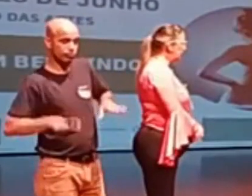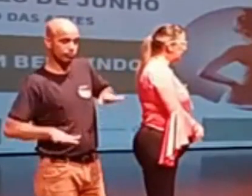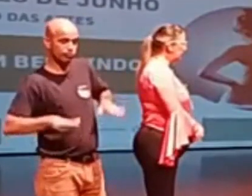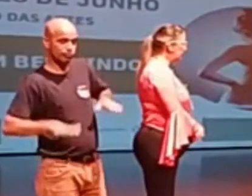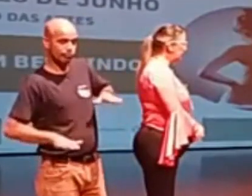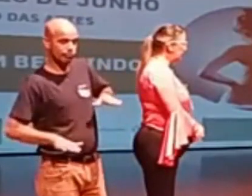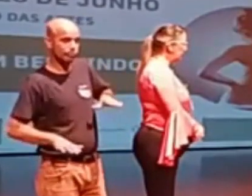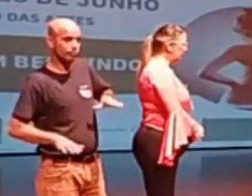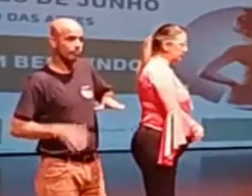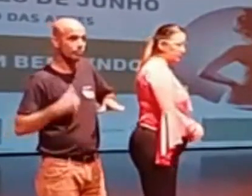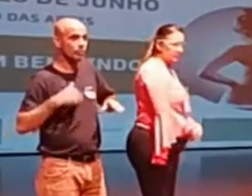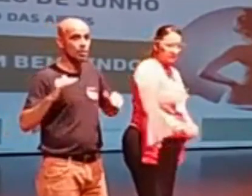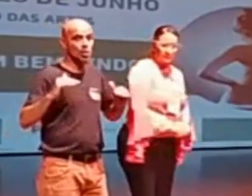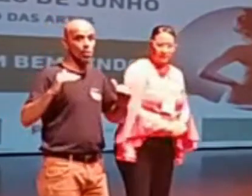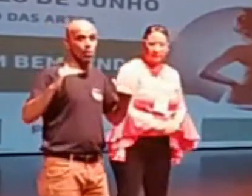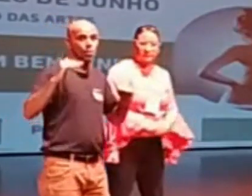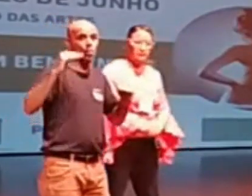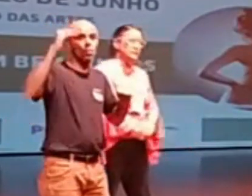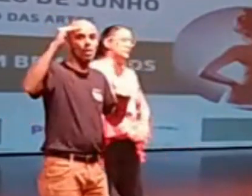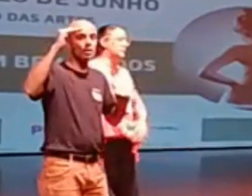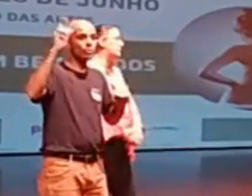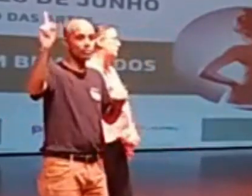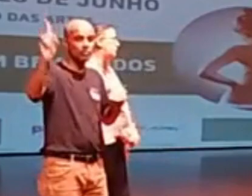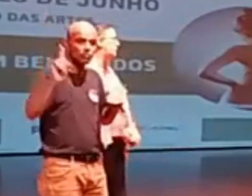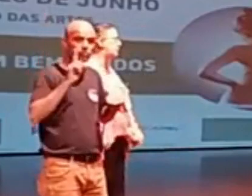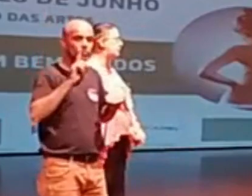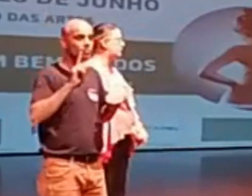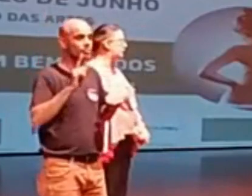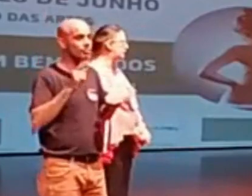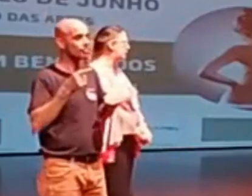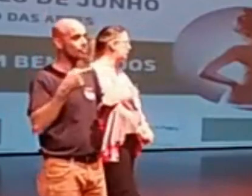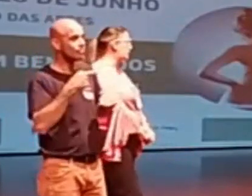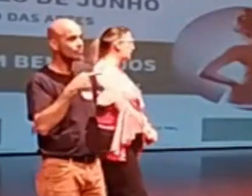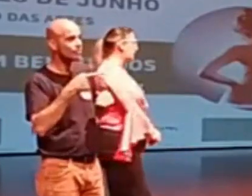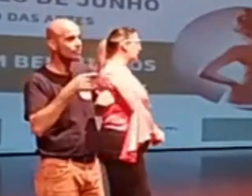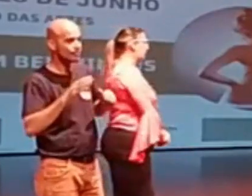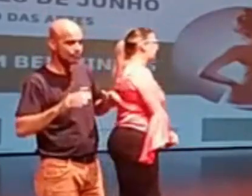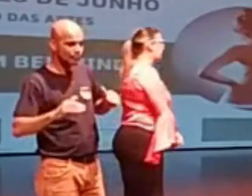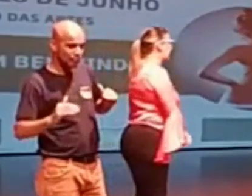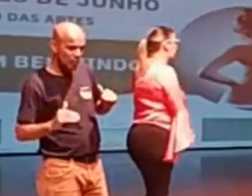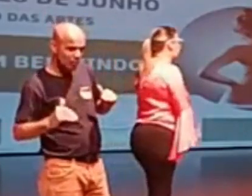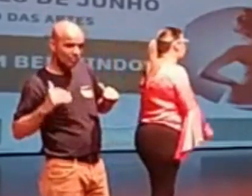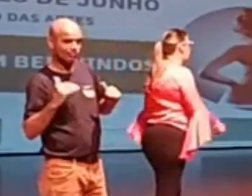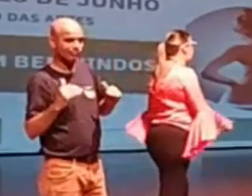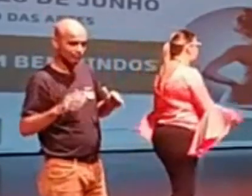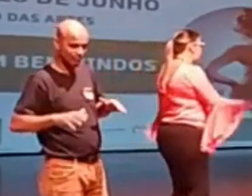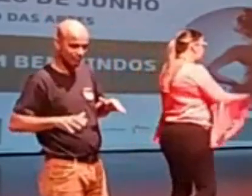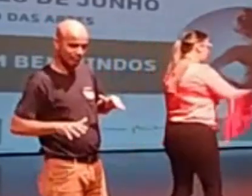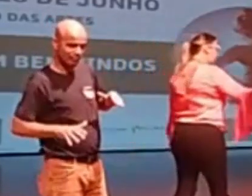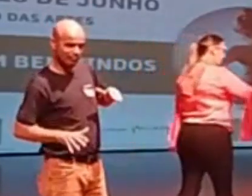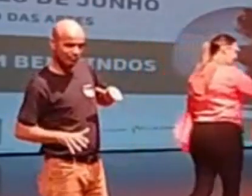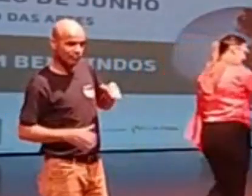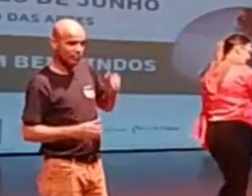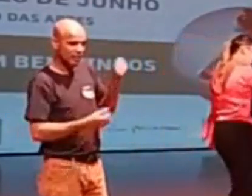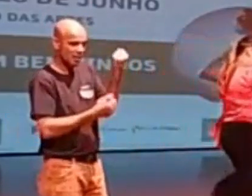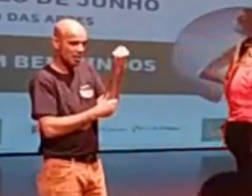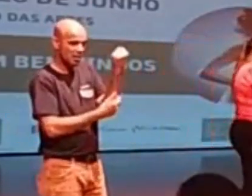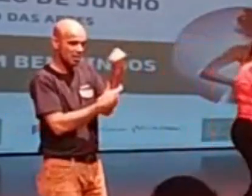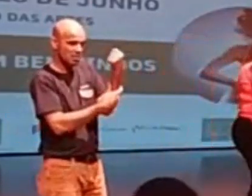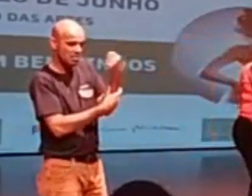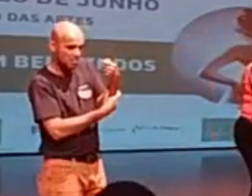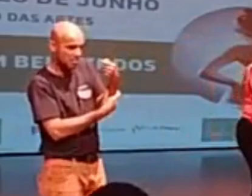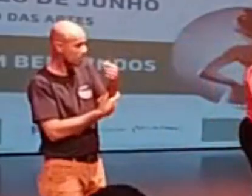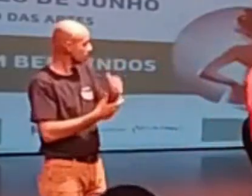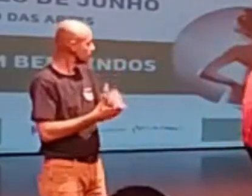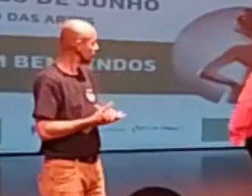que eu falei que quando o adulto vai chegar para a gente depois, ele vai acrescentando questões na coluna dele com o tempo passa. Pode